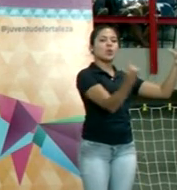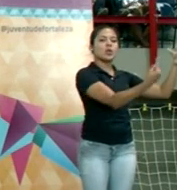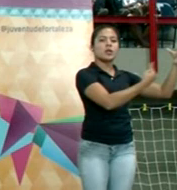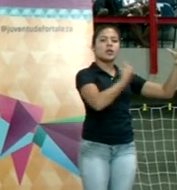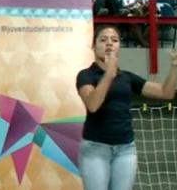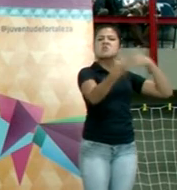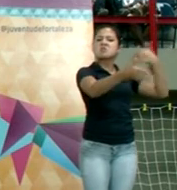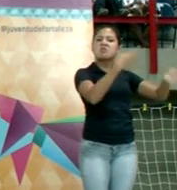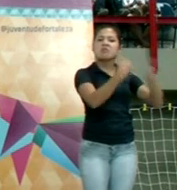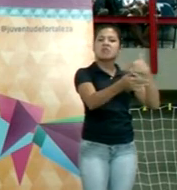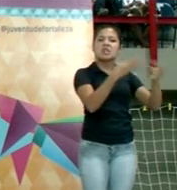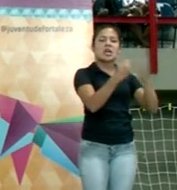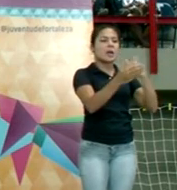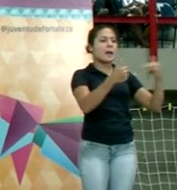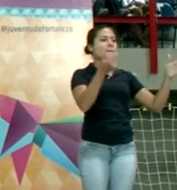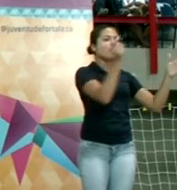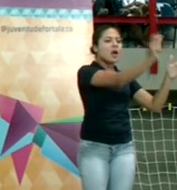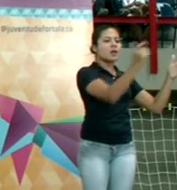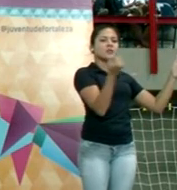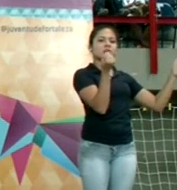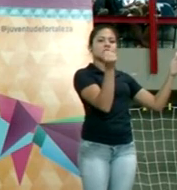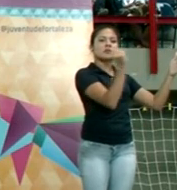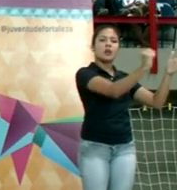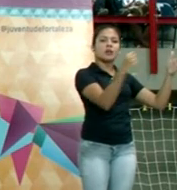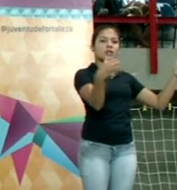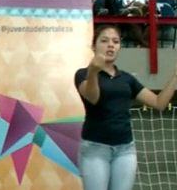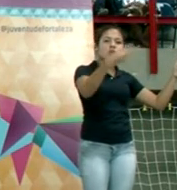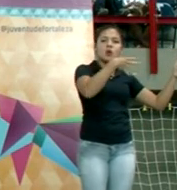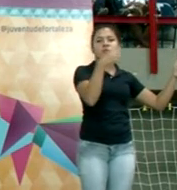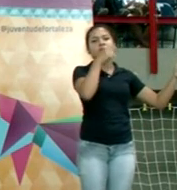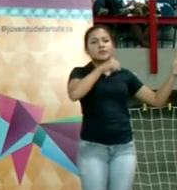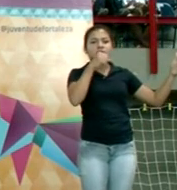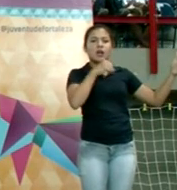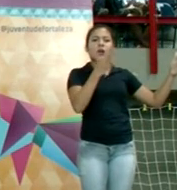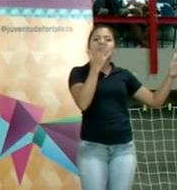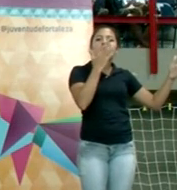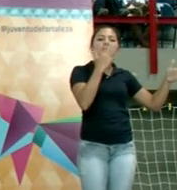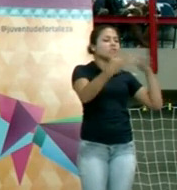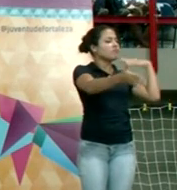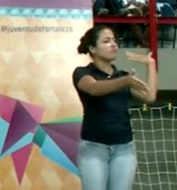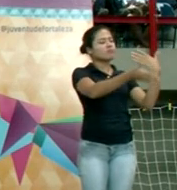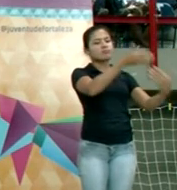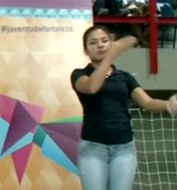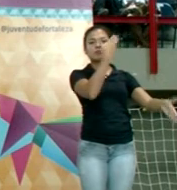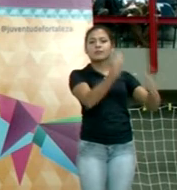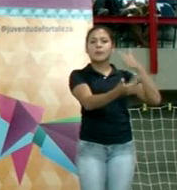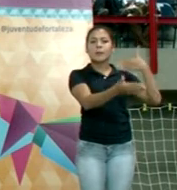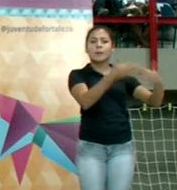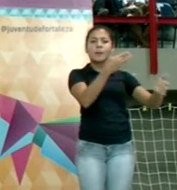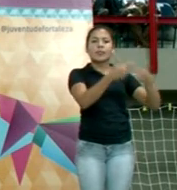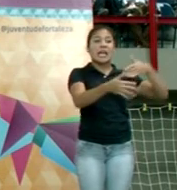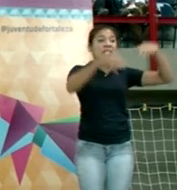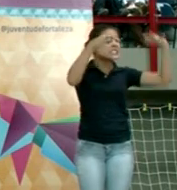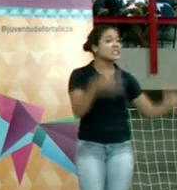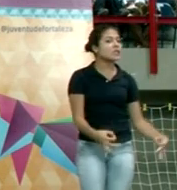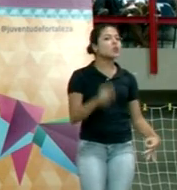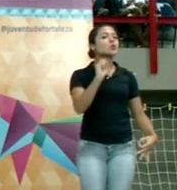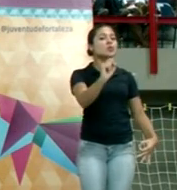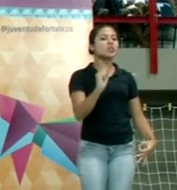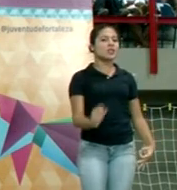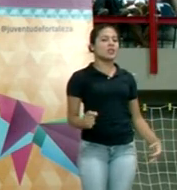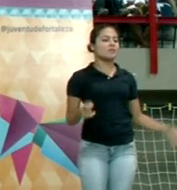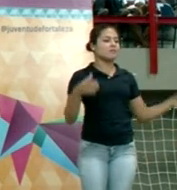tipo, o modelo, a marca, o tamanho, se é novo, se é velho, mas com certeza uma coisa tinha na tampa do